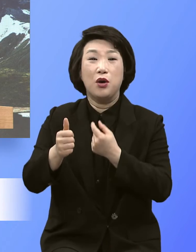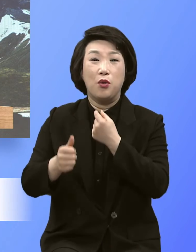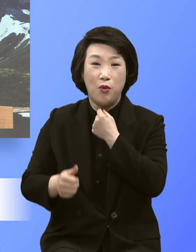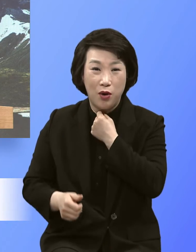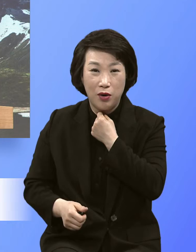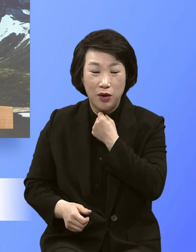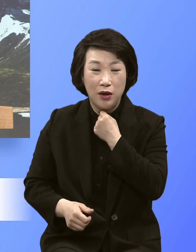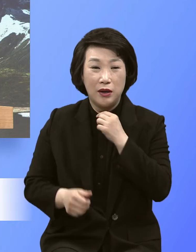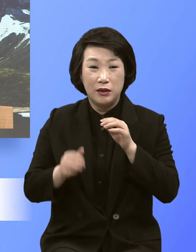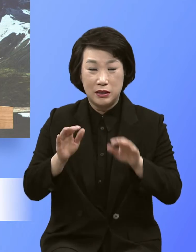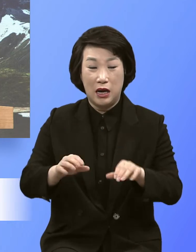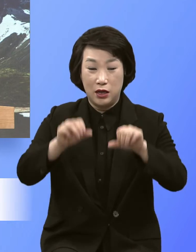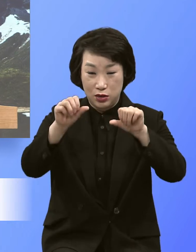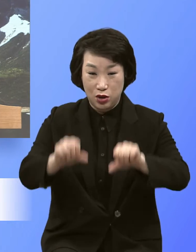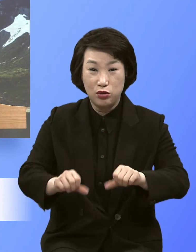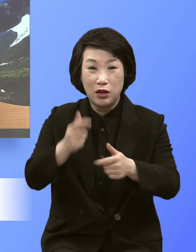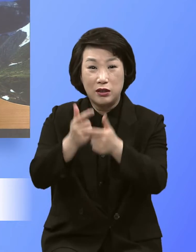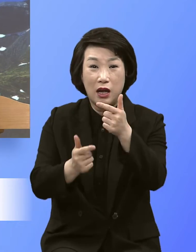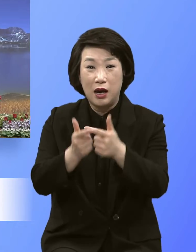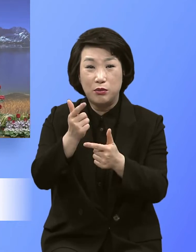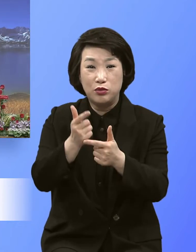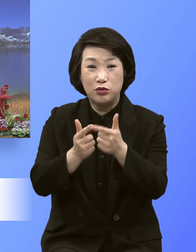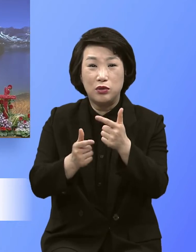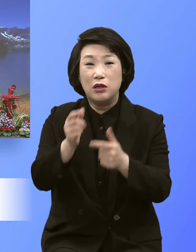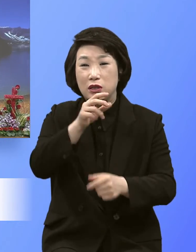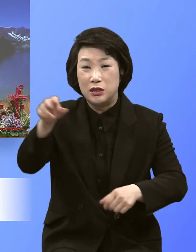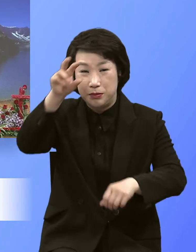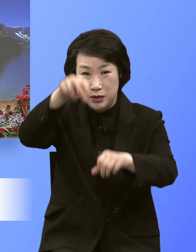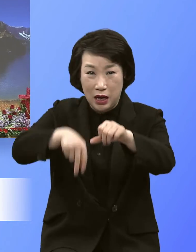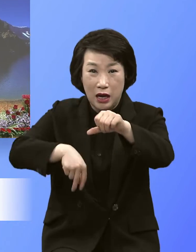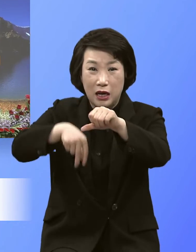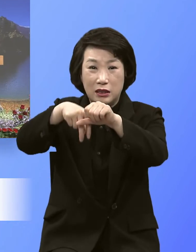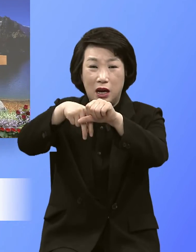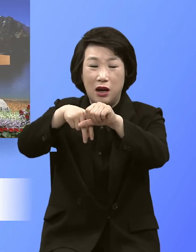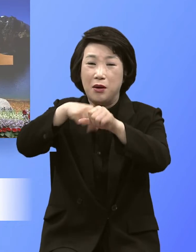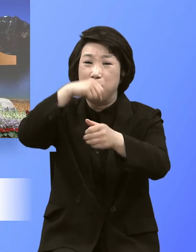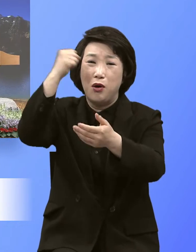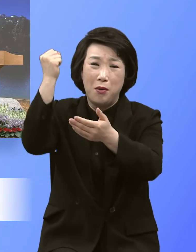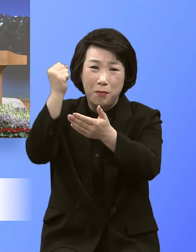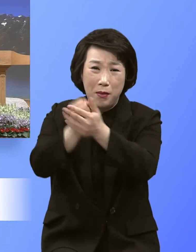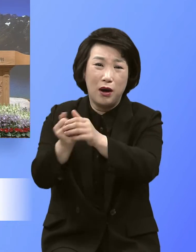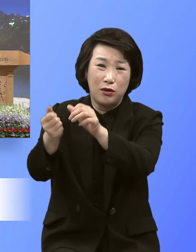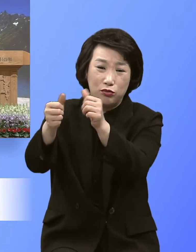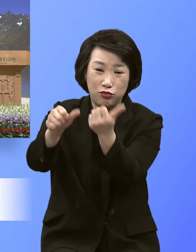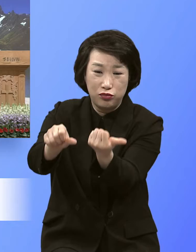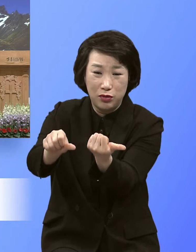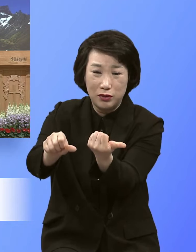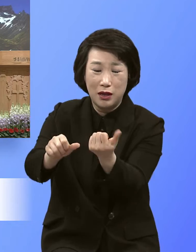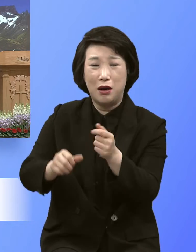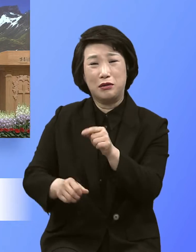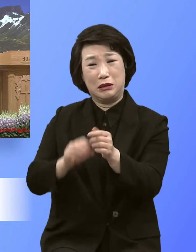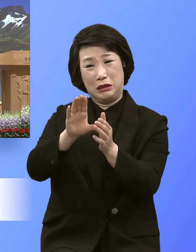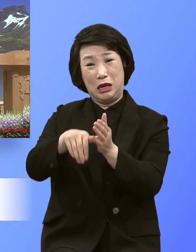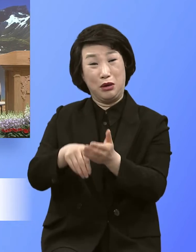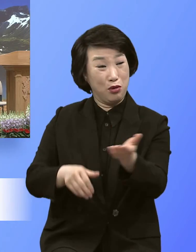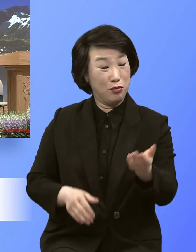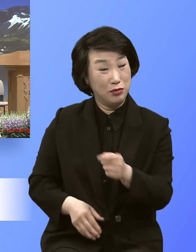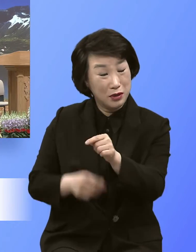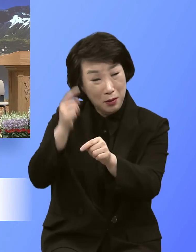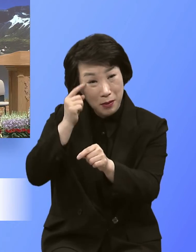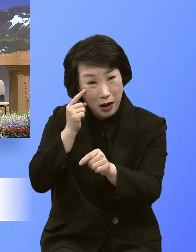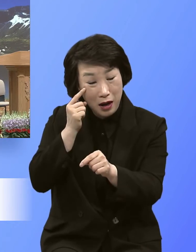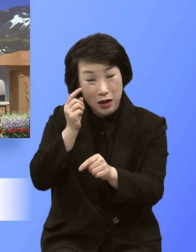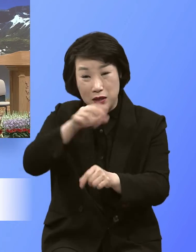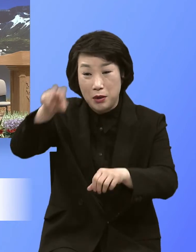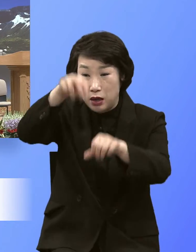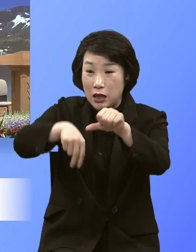자원하셔서 저주의 나무 십자가에 못 박히셨다. 그때 십자가의